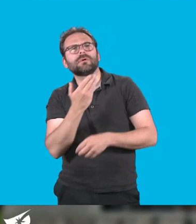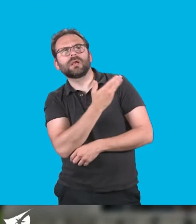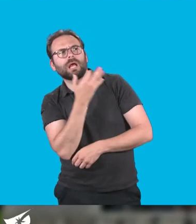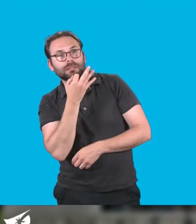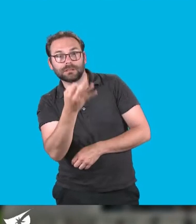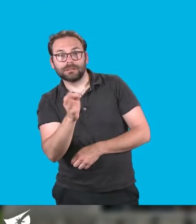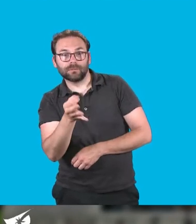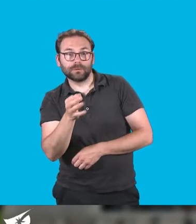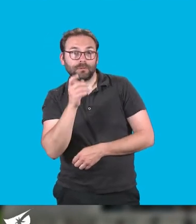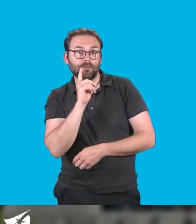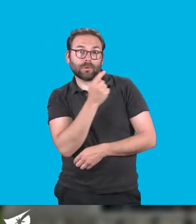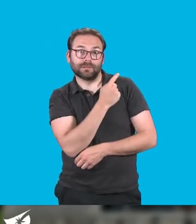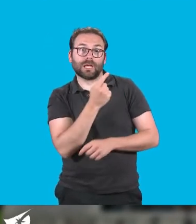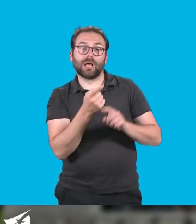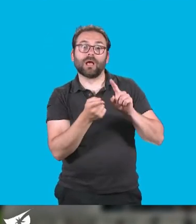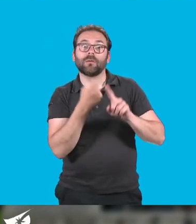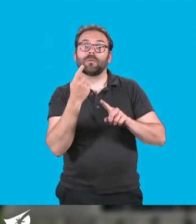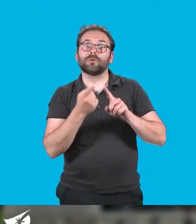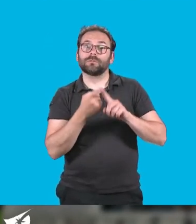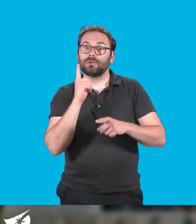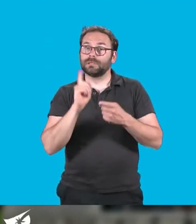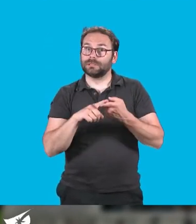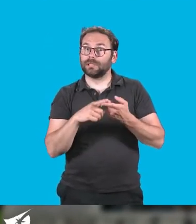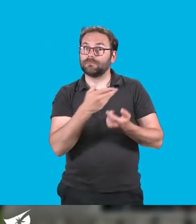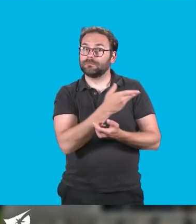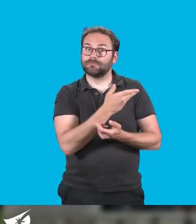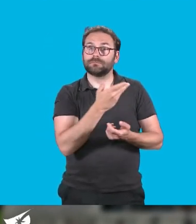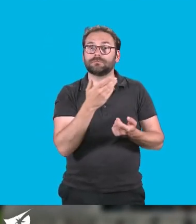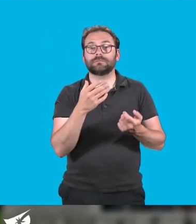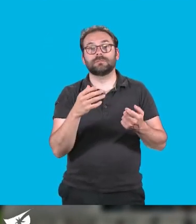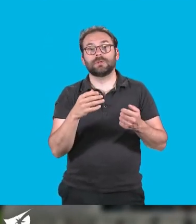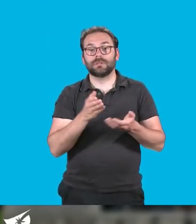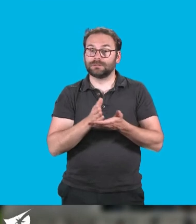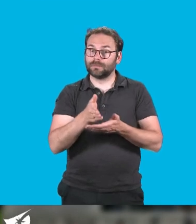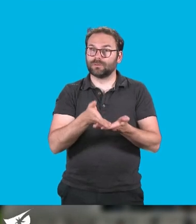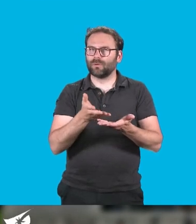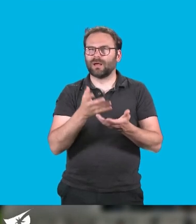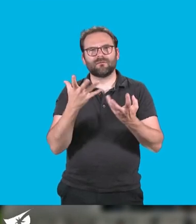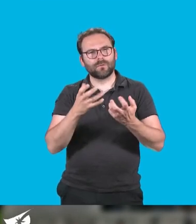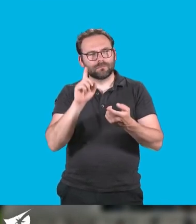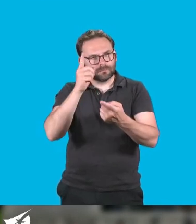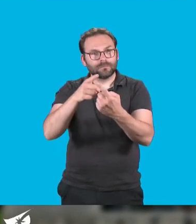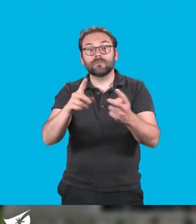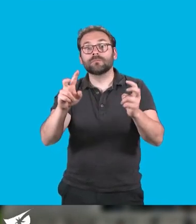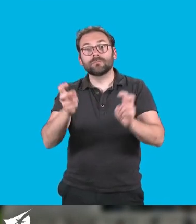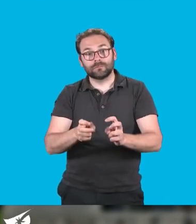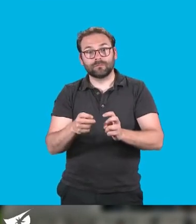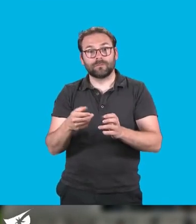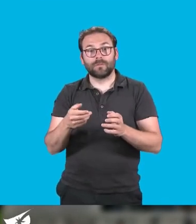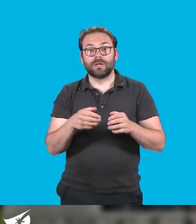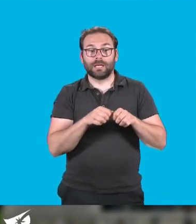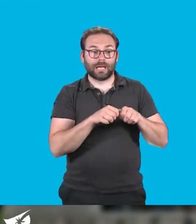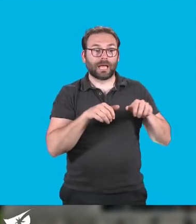c'est aussi la boussole essentielle de ce schéma directeur, c'est la réduction drastique à terme des flux déversés sur le